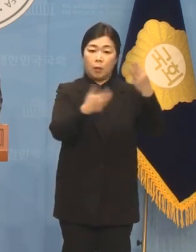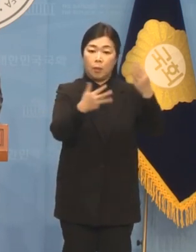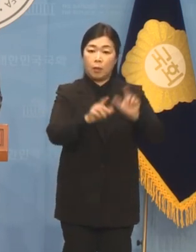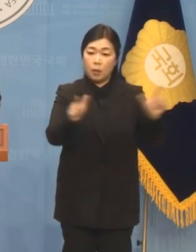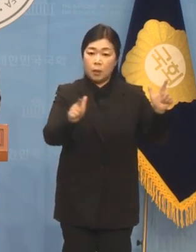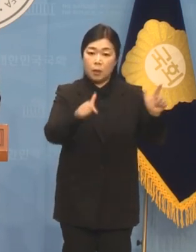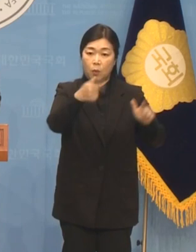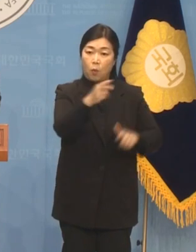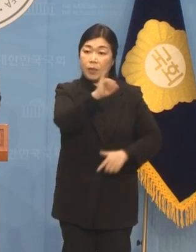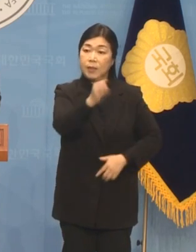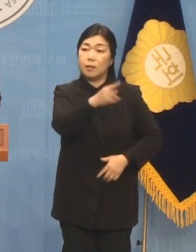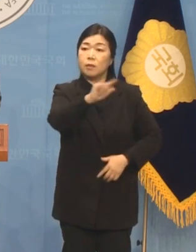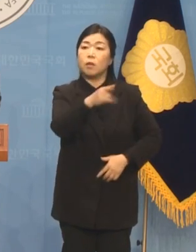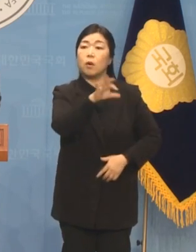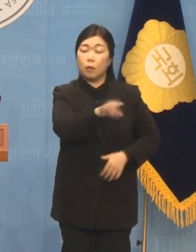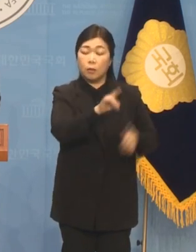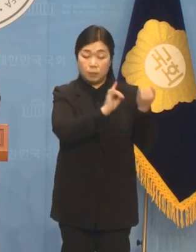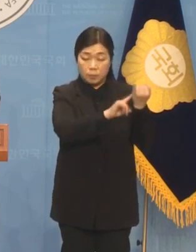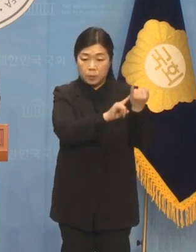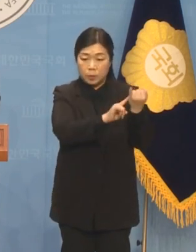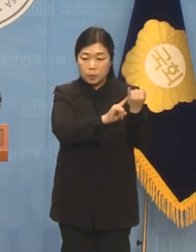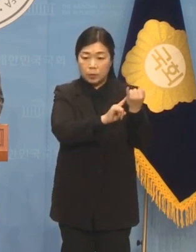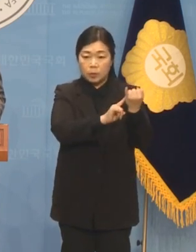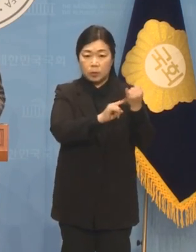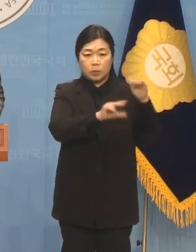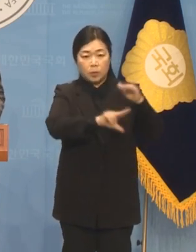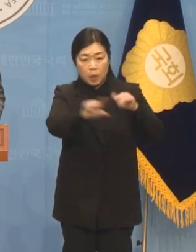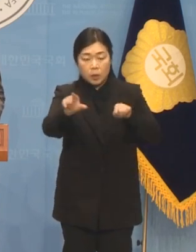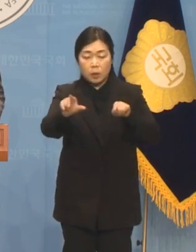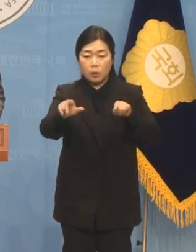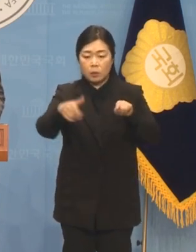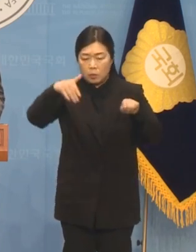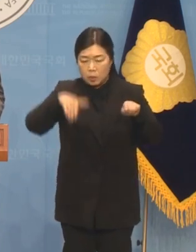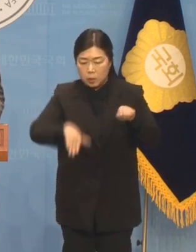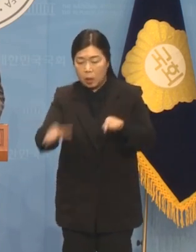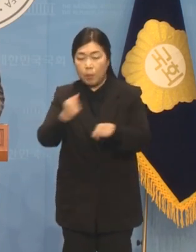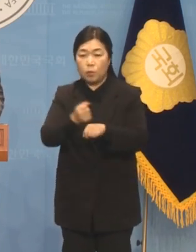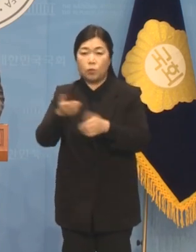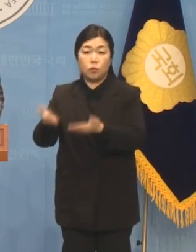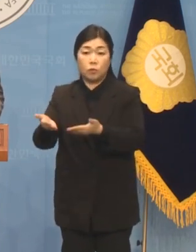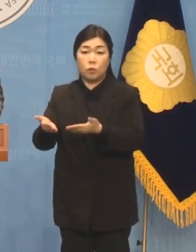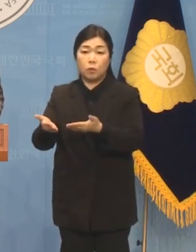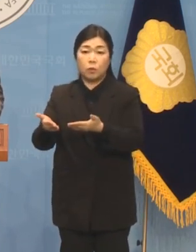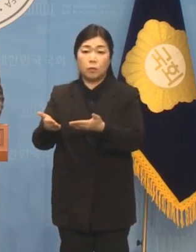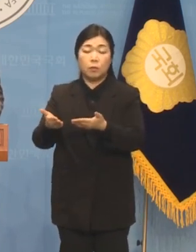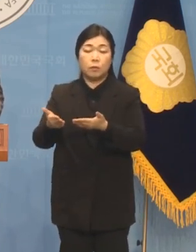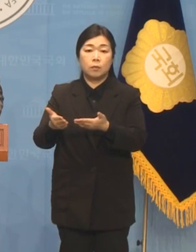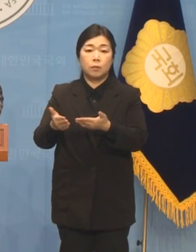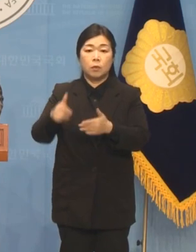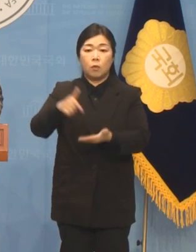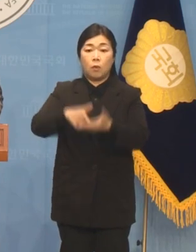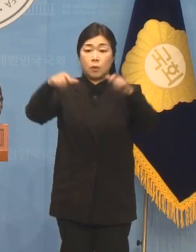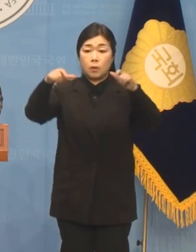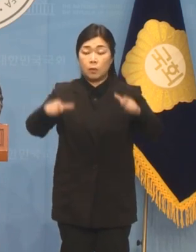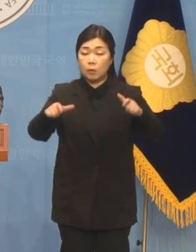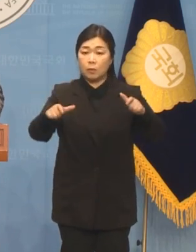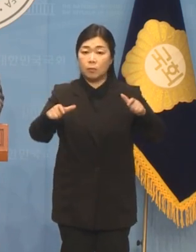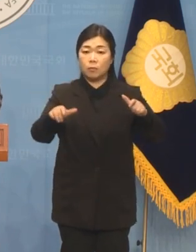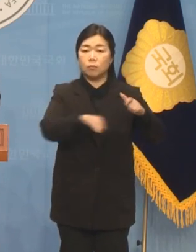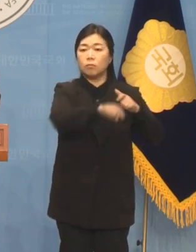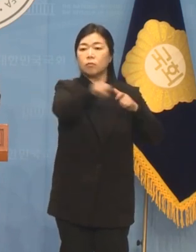지하철 2호선 지하화와 연계해서 광진구의 동부권 메가교통 허브를